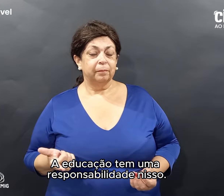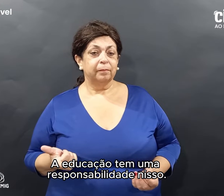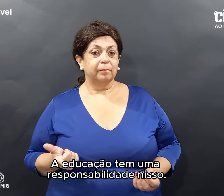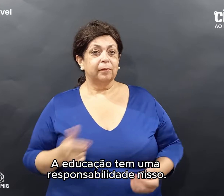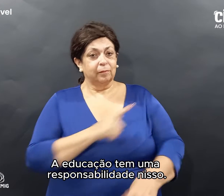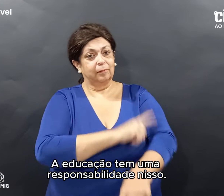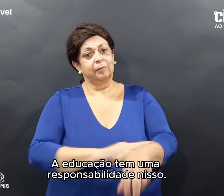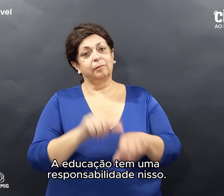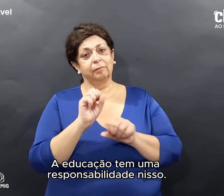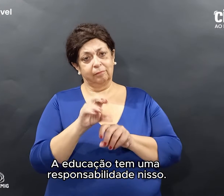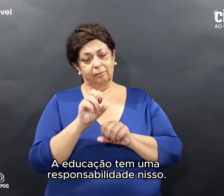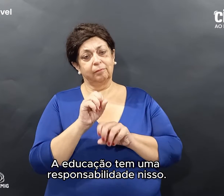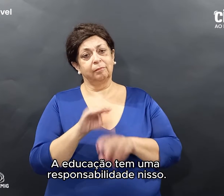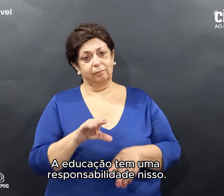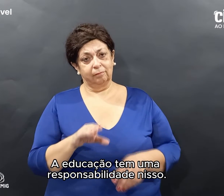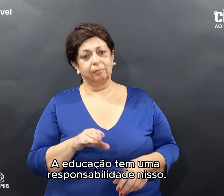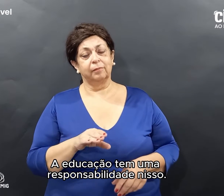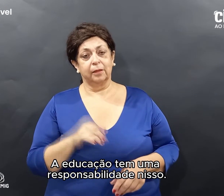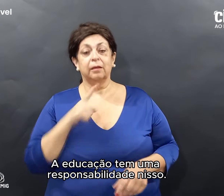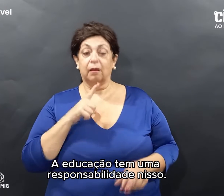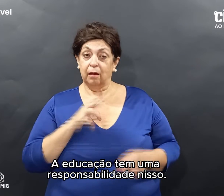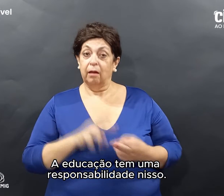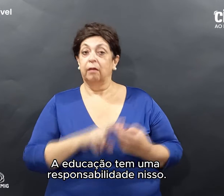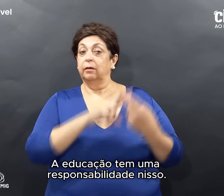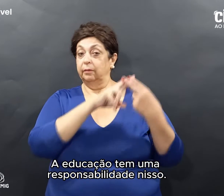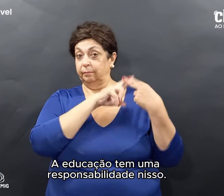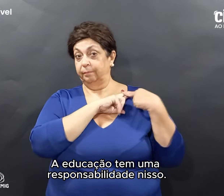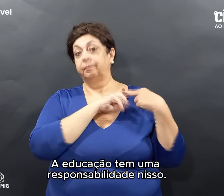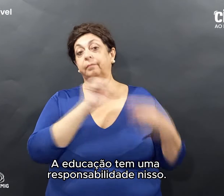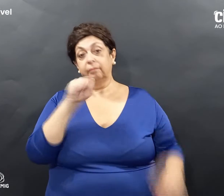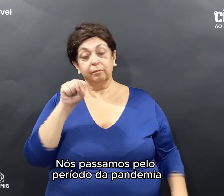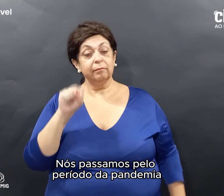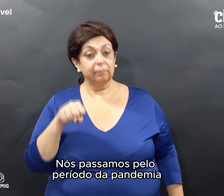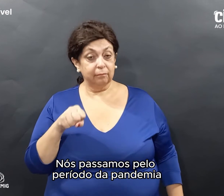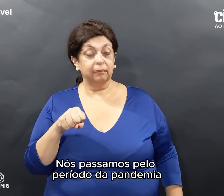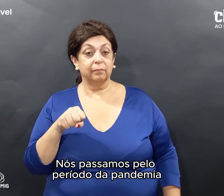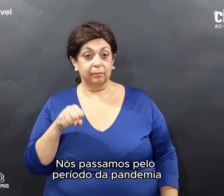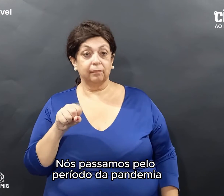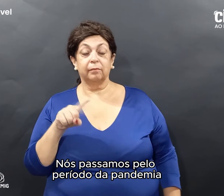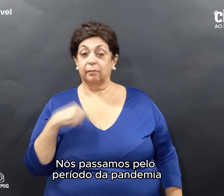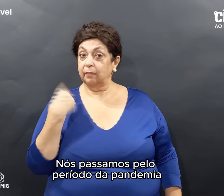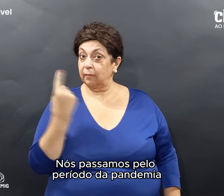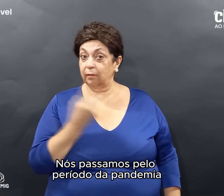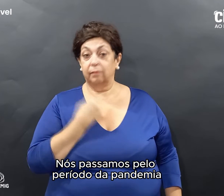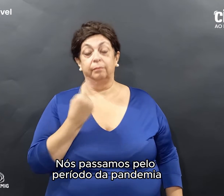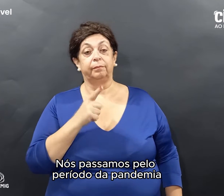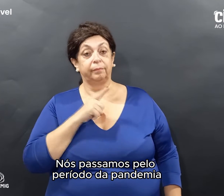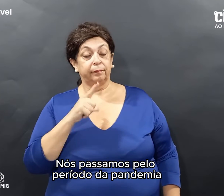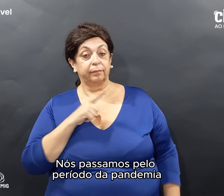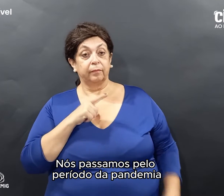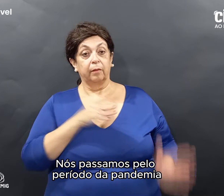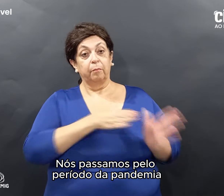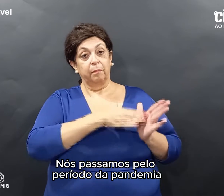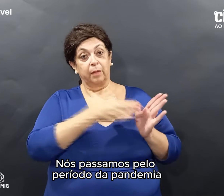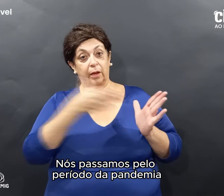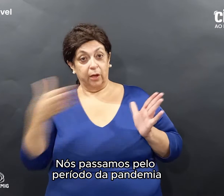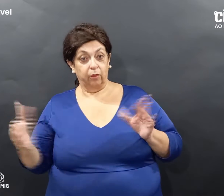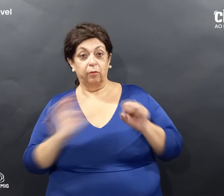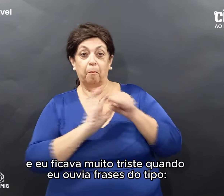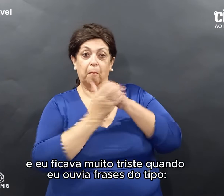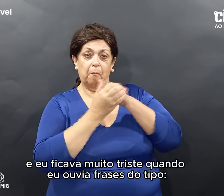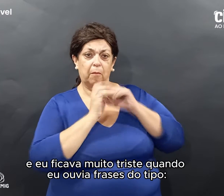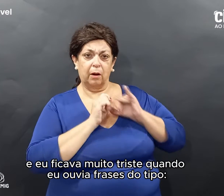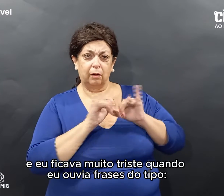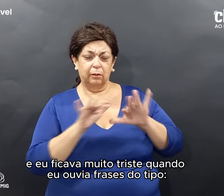A educação tem uma responsabilidade nisso, né? Nós passamos aí pelo período da